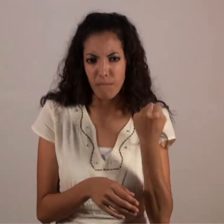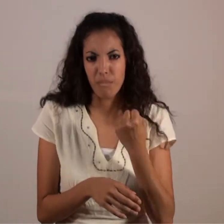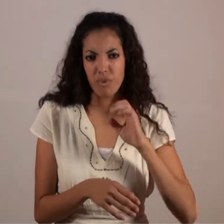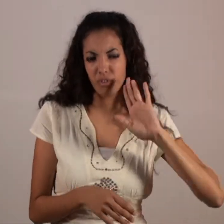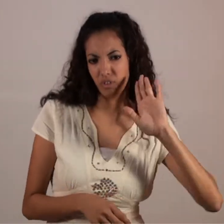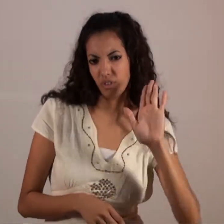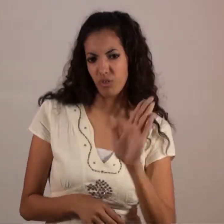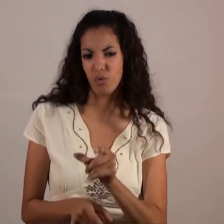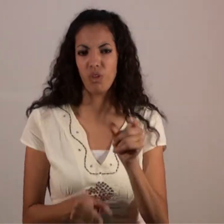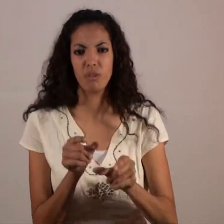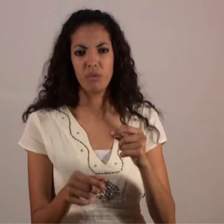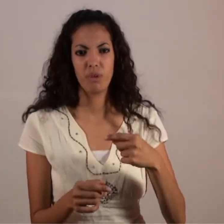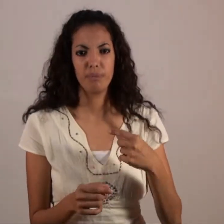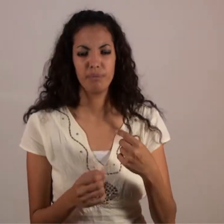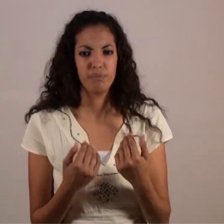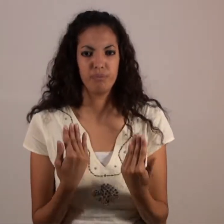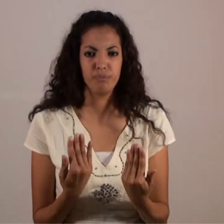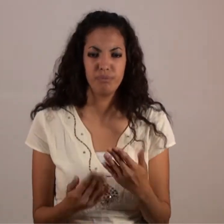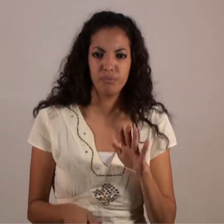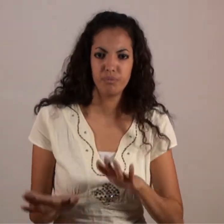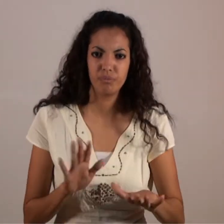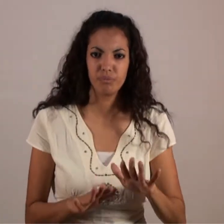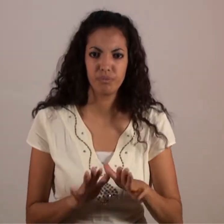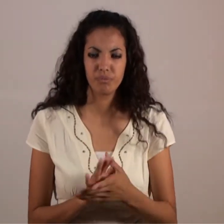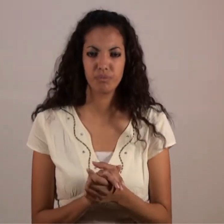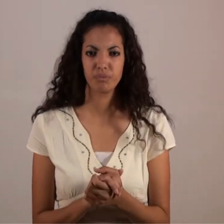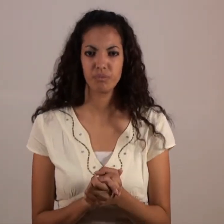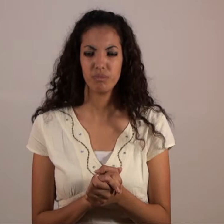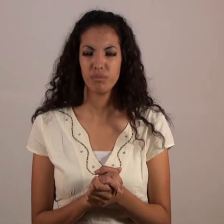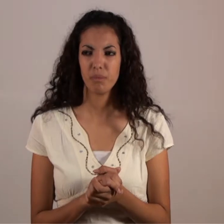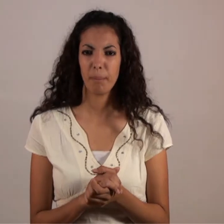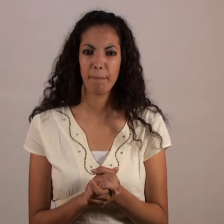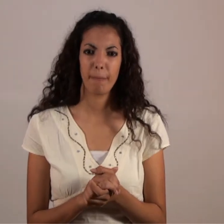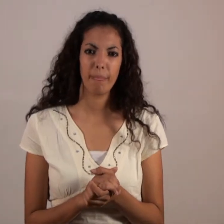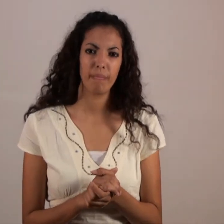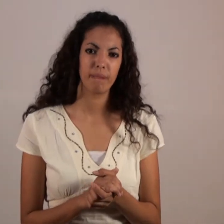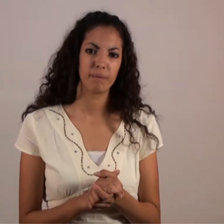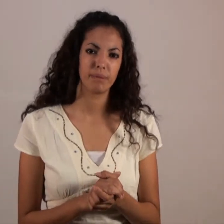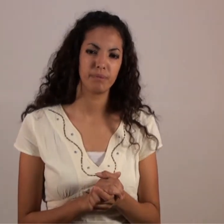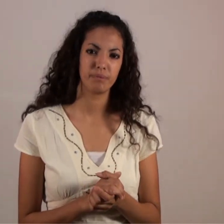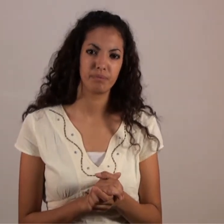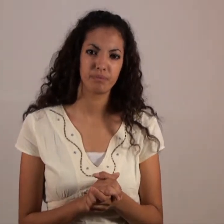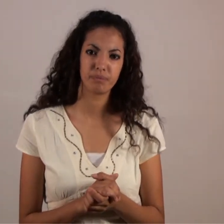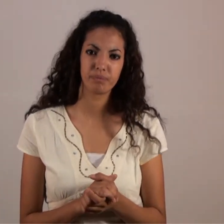sacerdotes. Ambos tipos se encontraron en el antitipo, en Cristo.